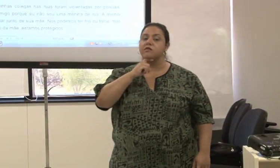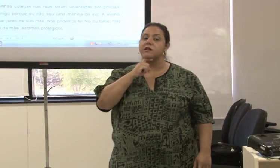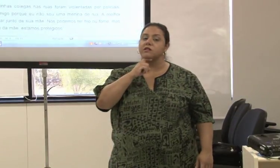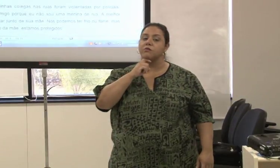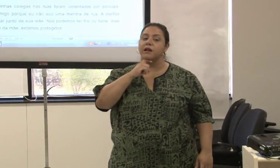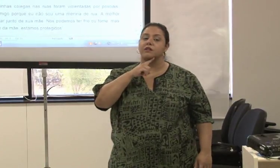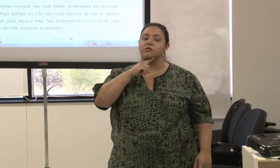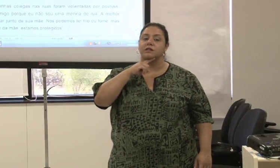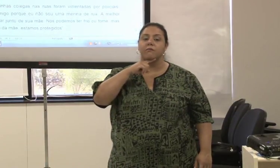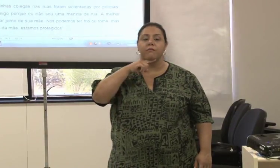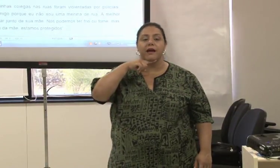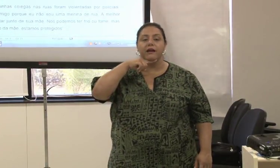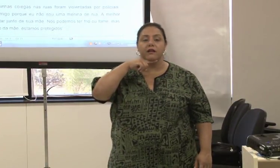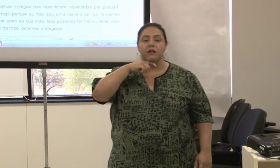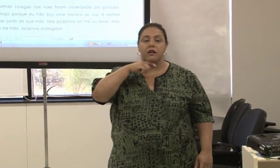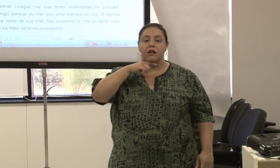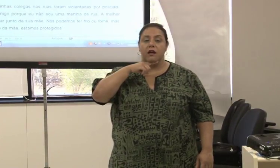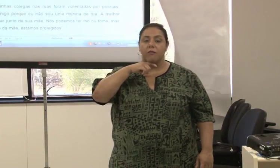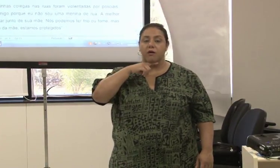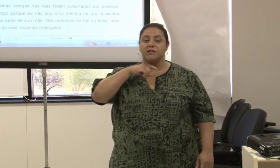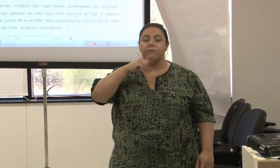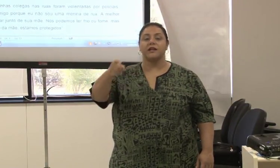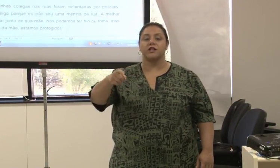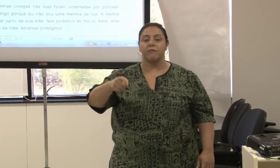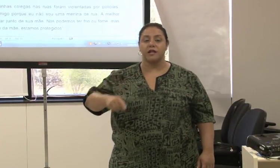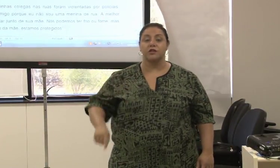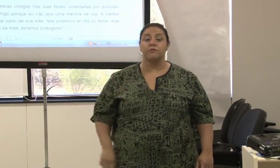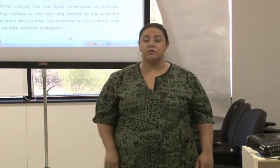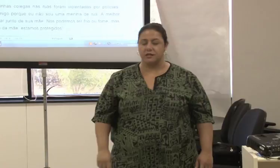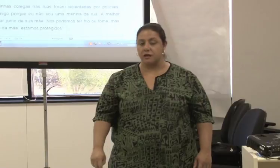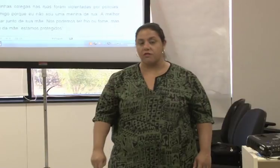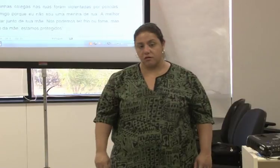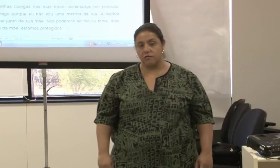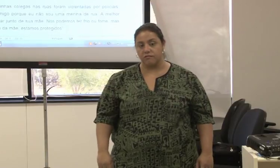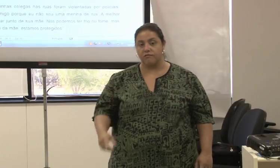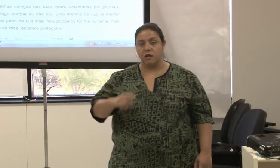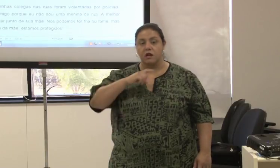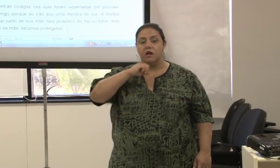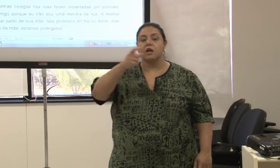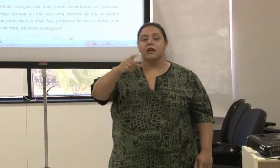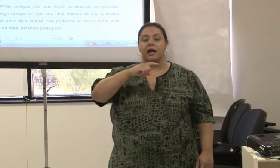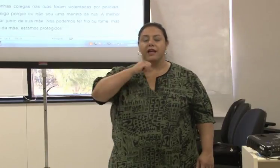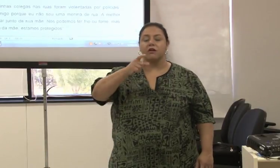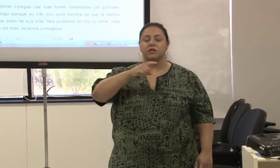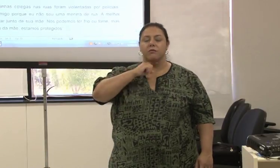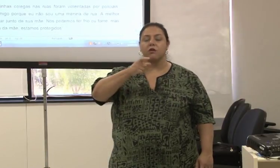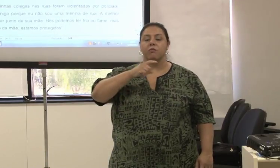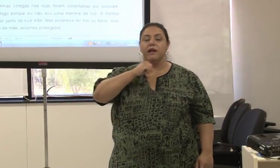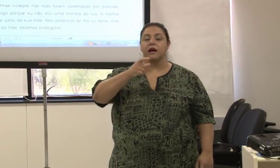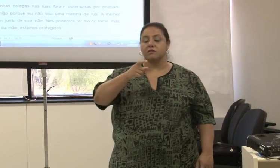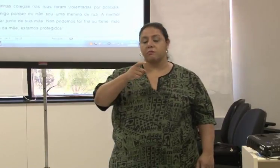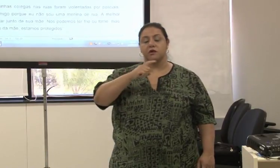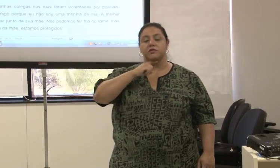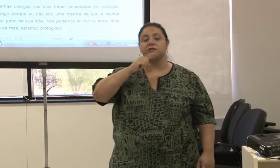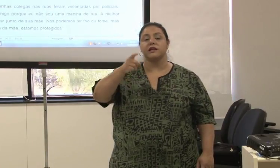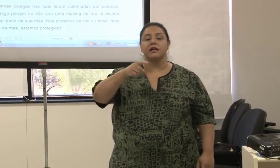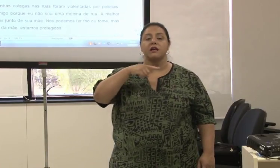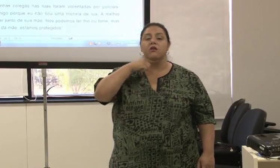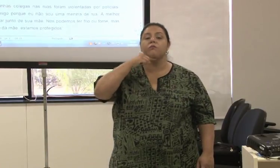dele está dobrado ou se está em pé, é uma coisa praticamente impossível. Aí eu acho que é meio complicado. Você pode fazer aqui ou pode